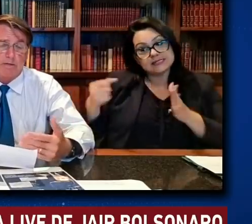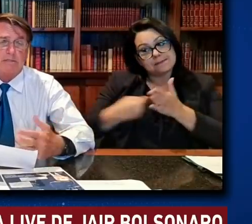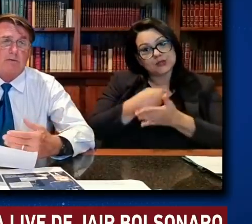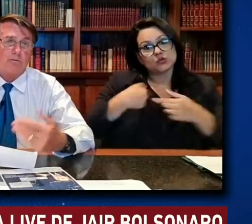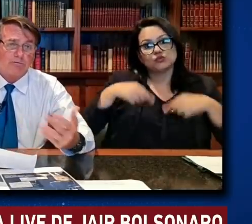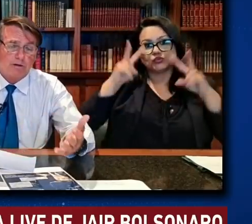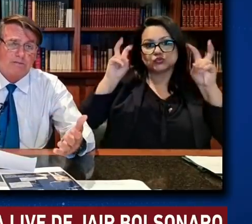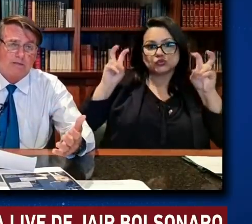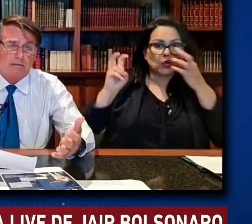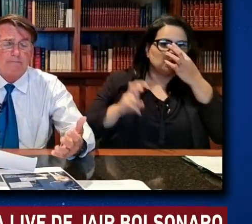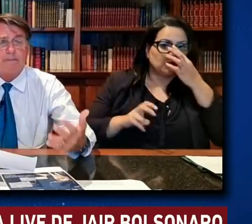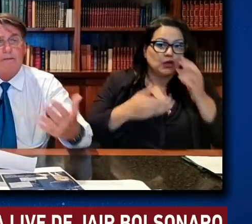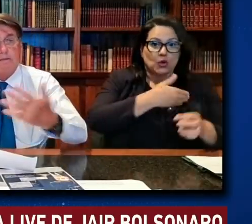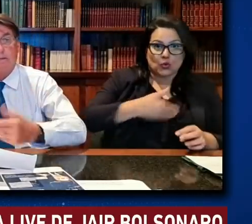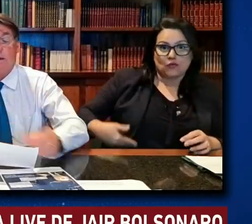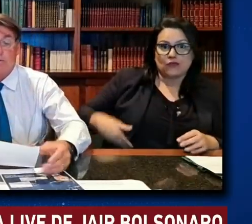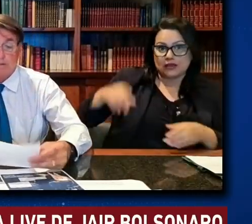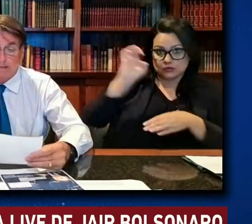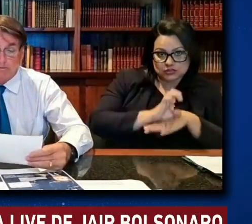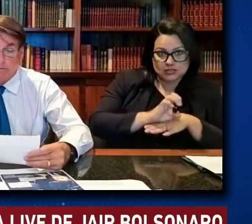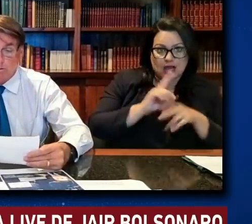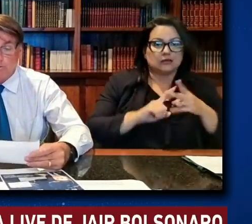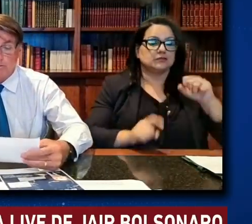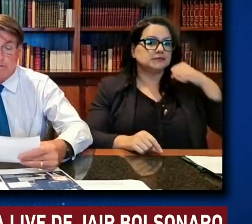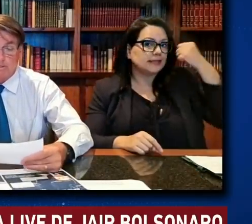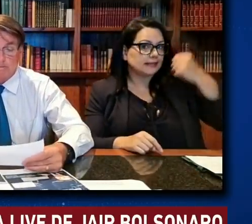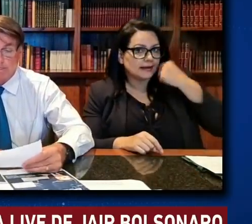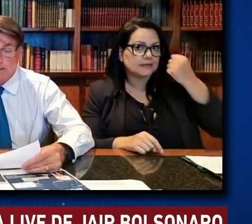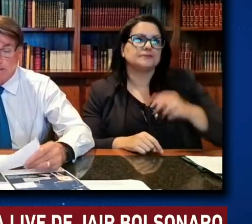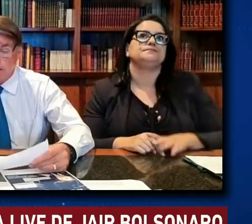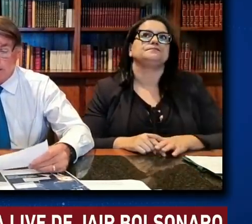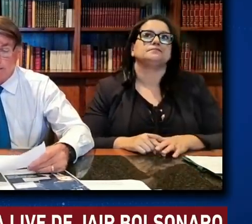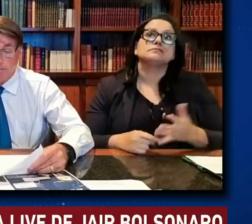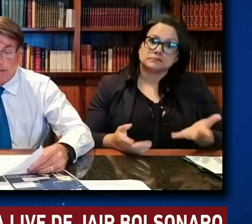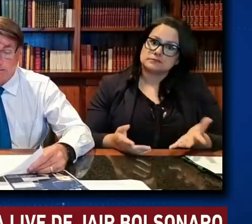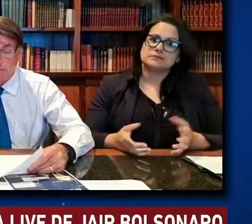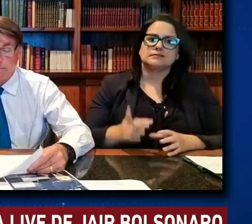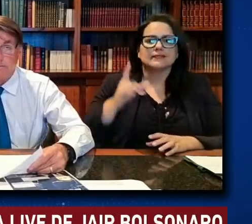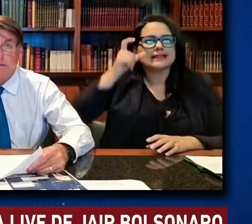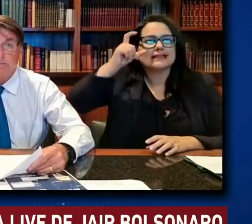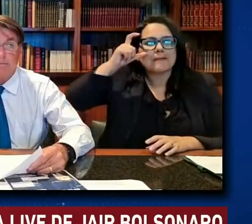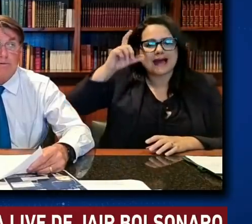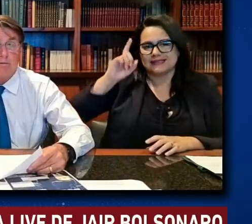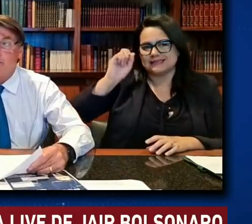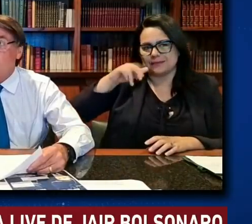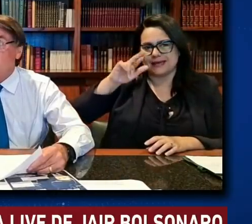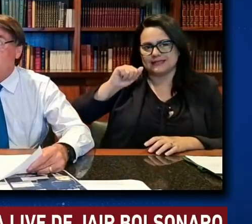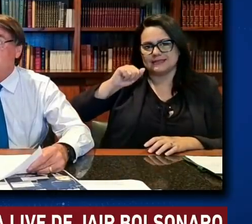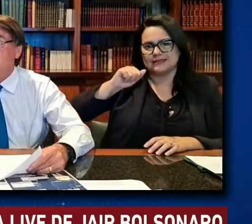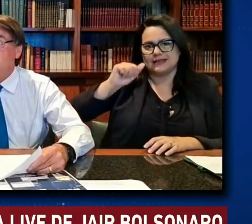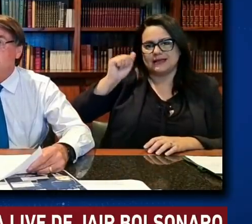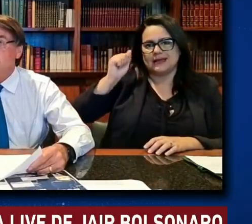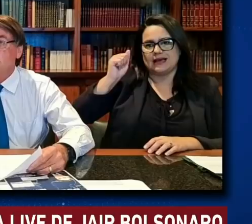sobre candidato ao governo do estado e ao Senado. O que eu posso dizer aqui? A Damares vem lá pelo Amapá, isso